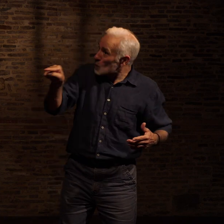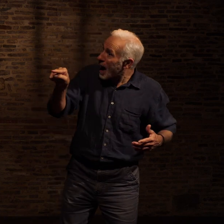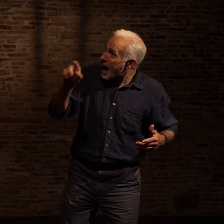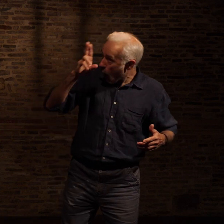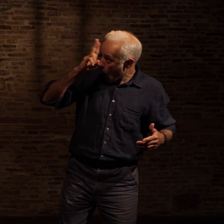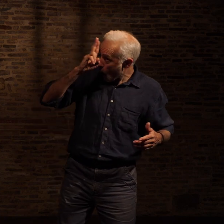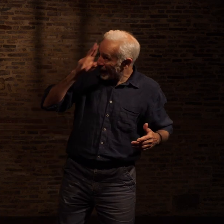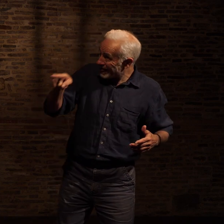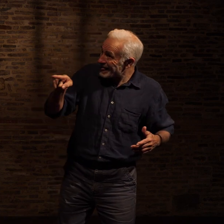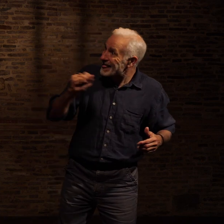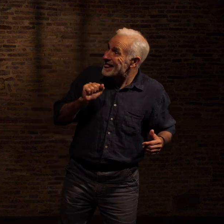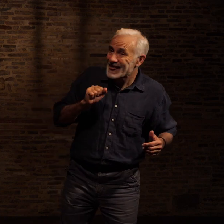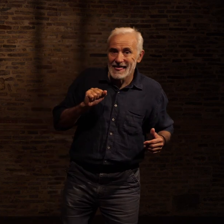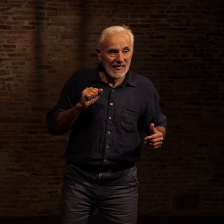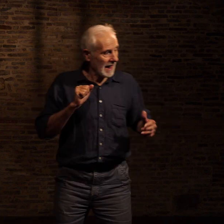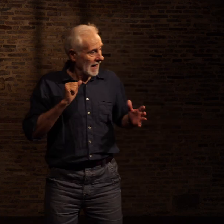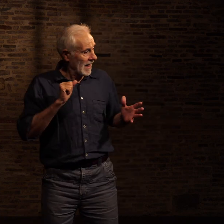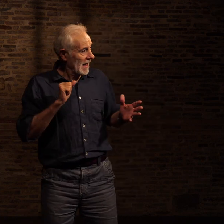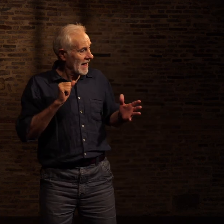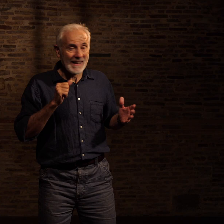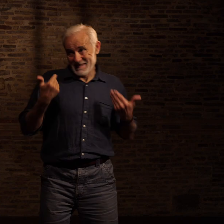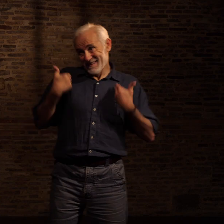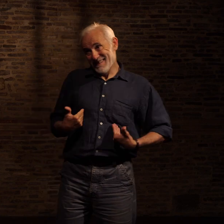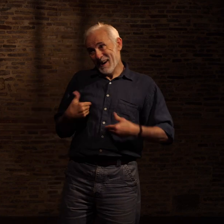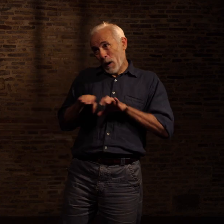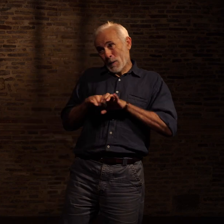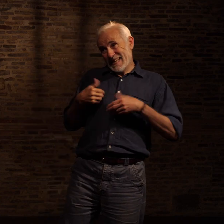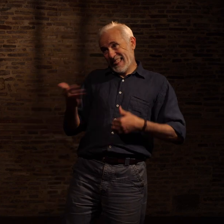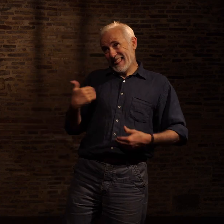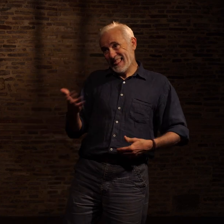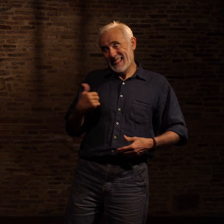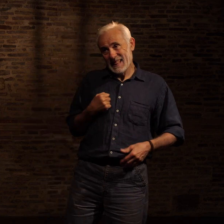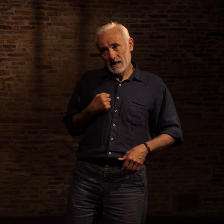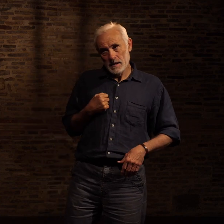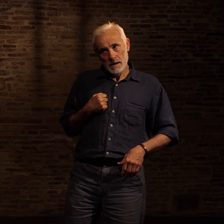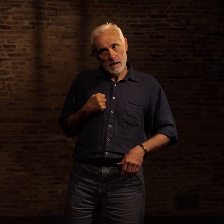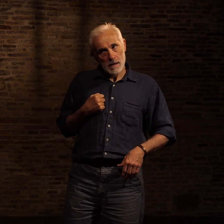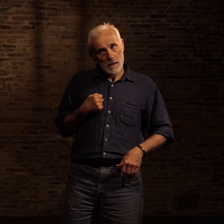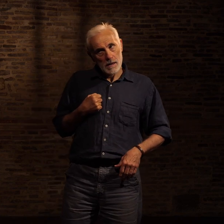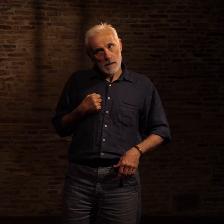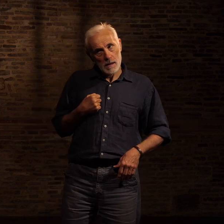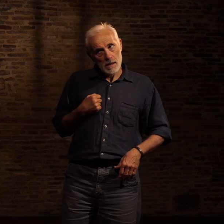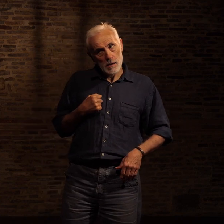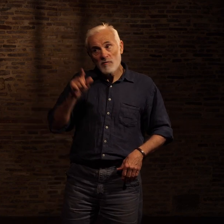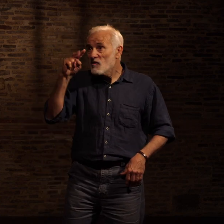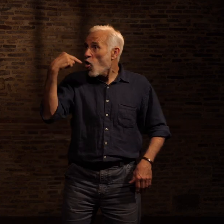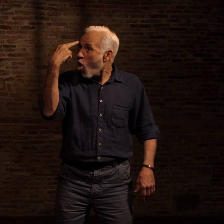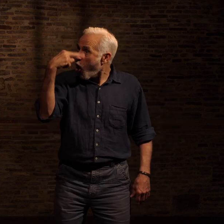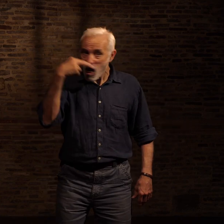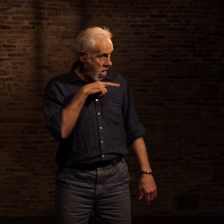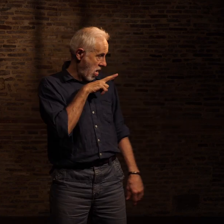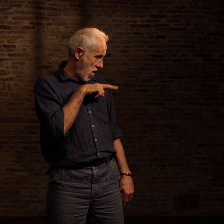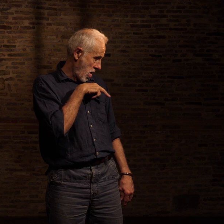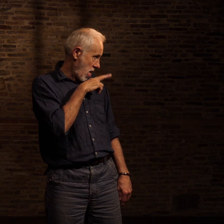carte je suis tel que le truc que tu le veuilles ou non